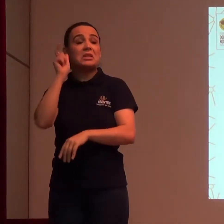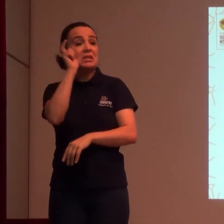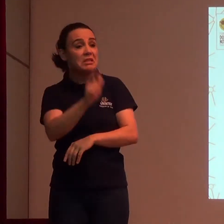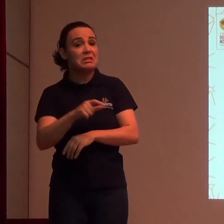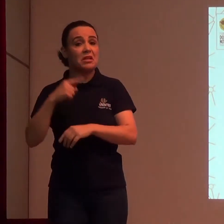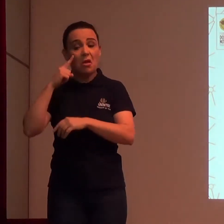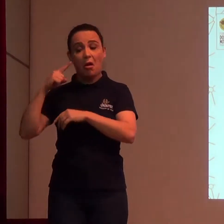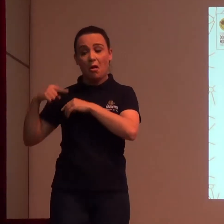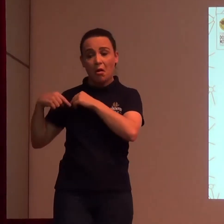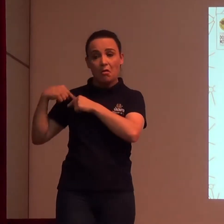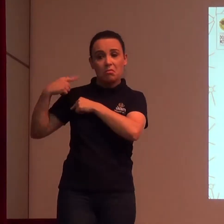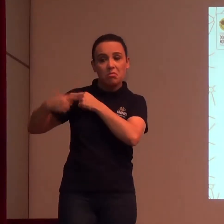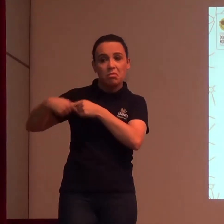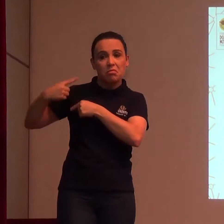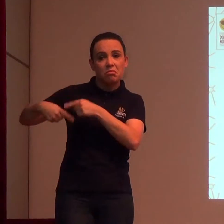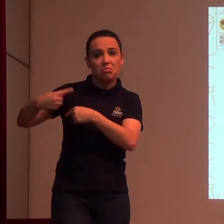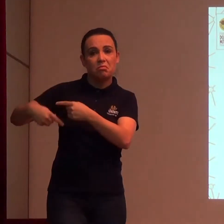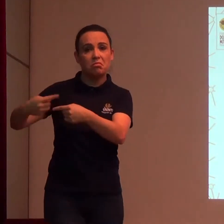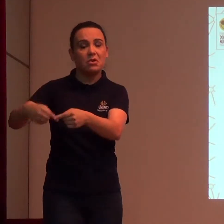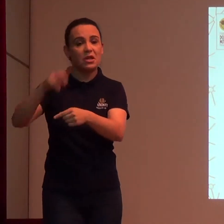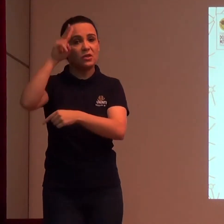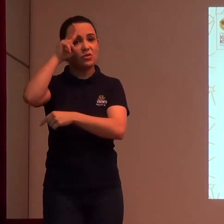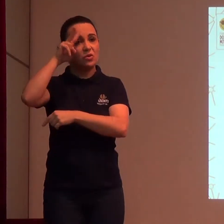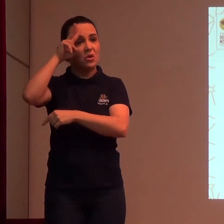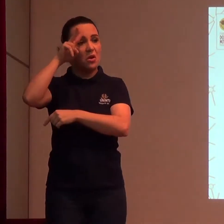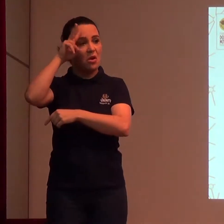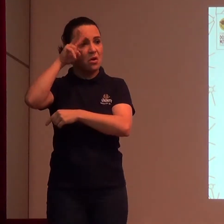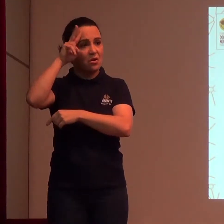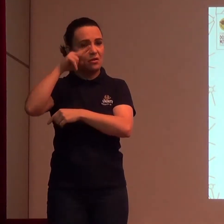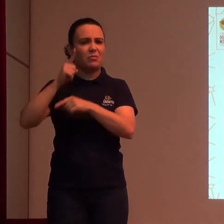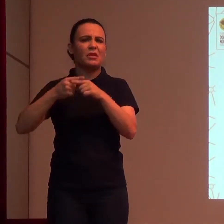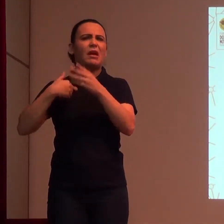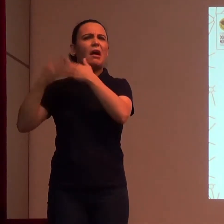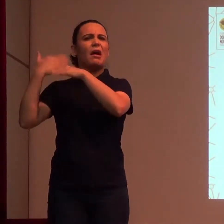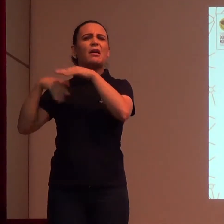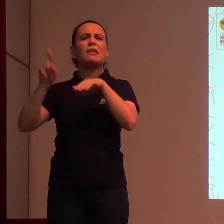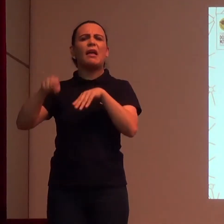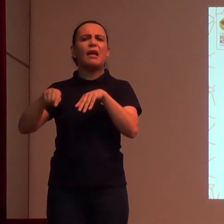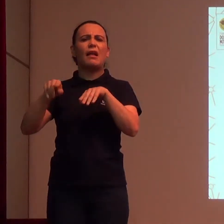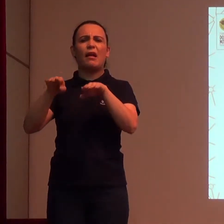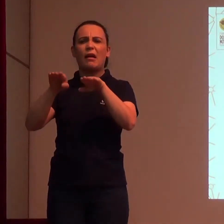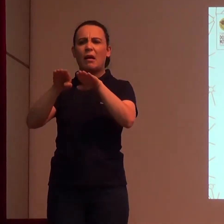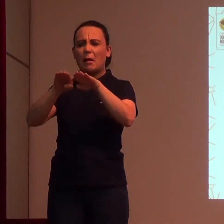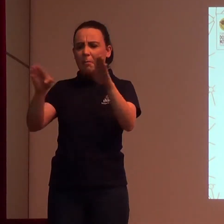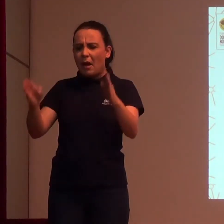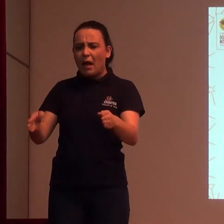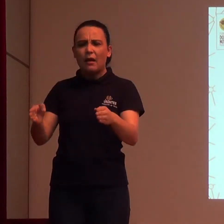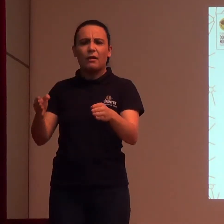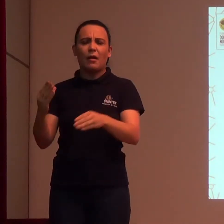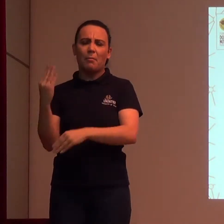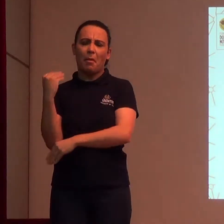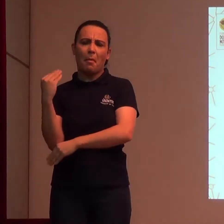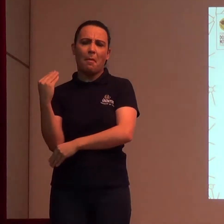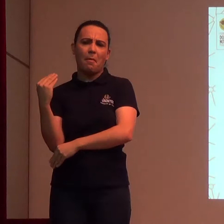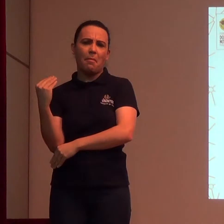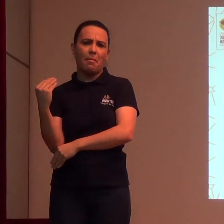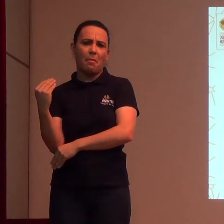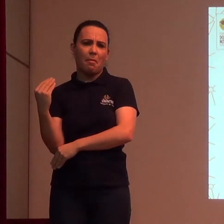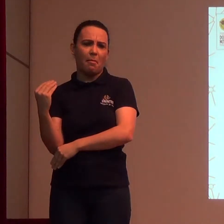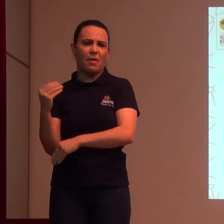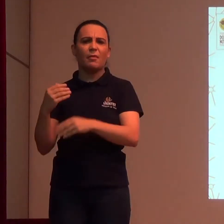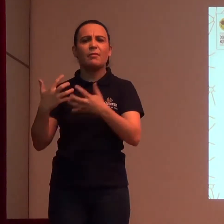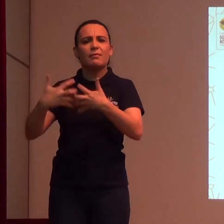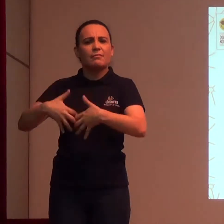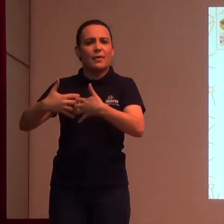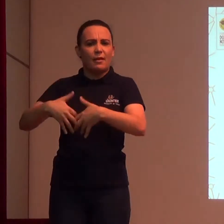toda essa evolução, né, da questão do livro acessível. Realmente evoluiu muito